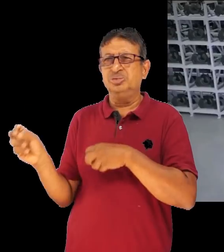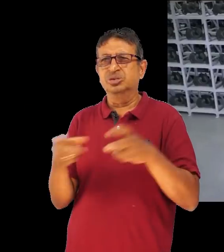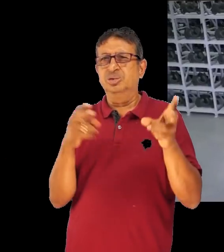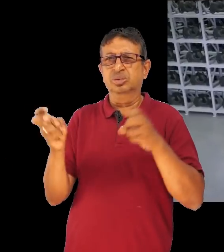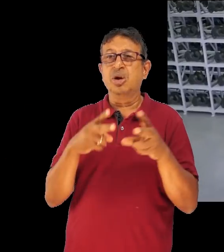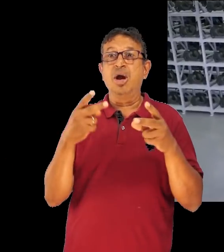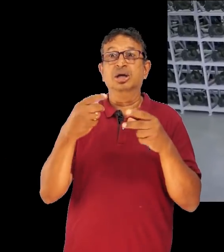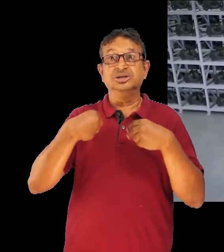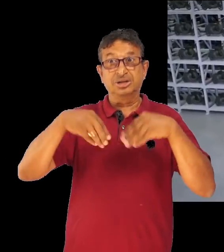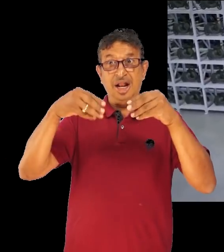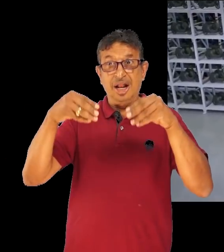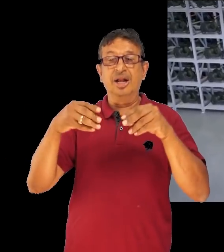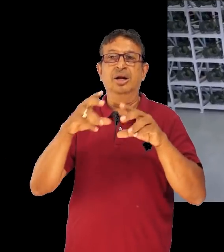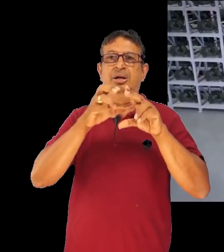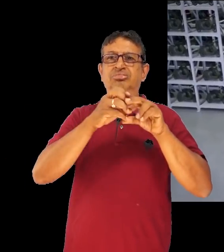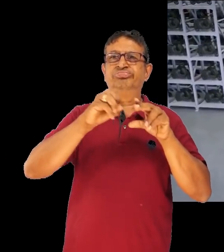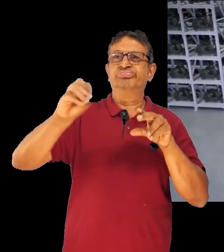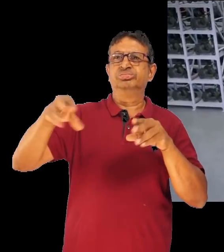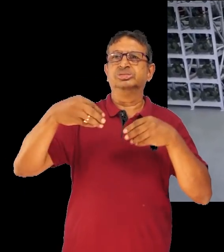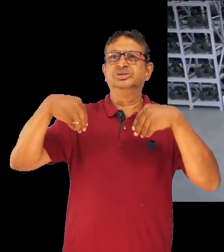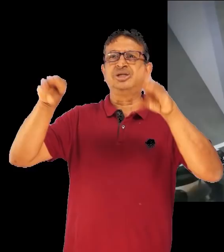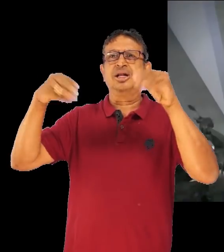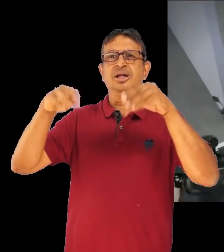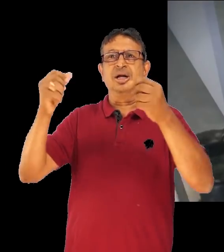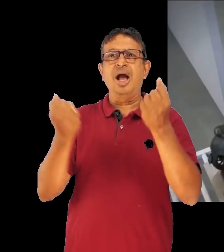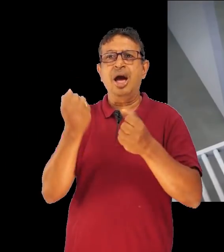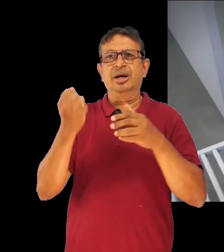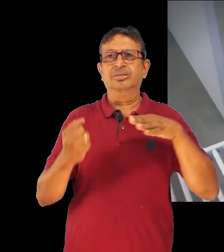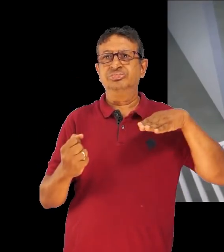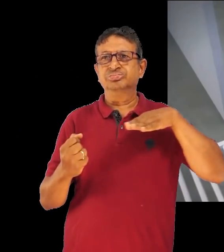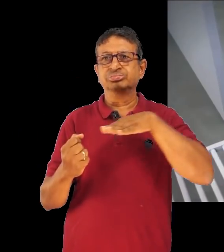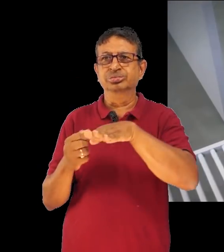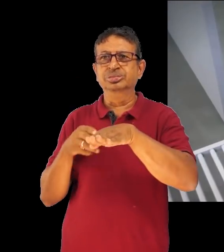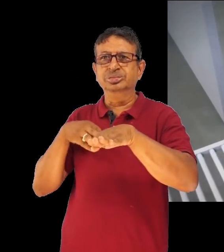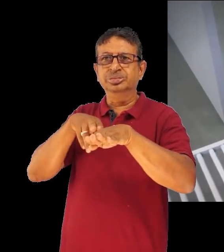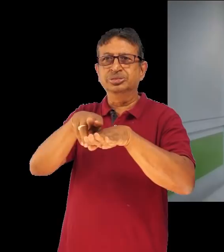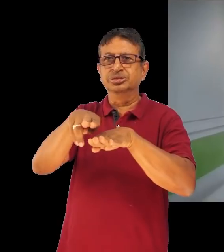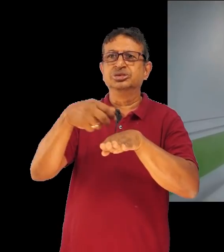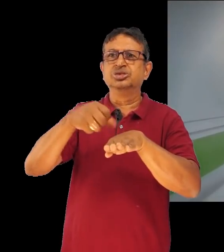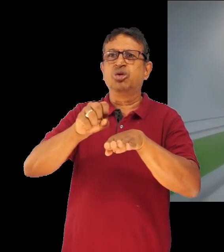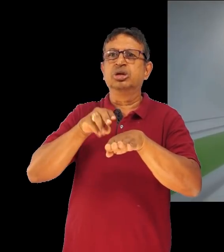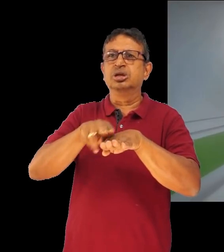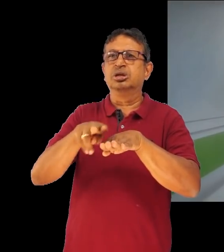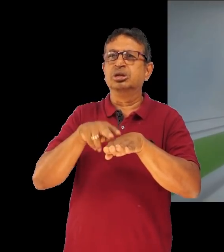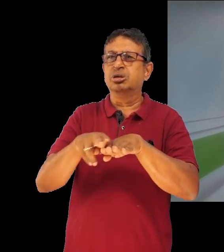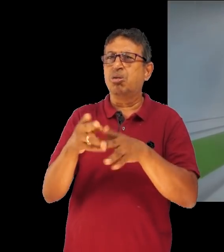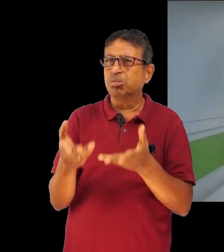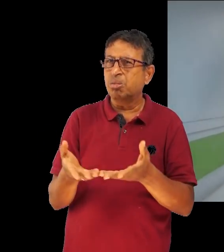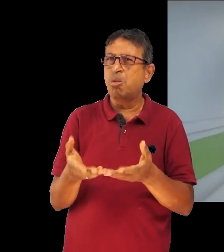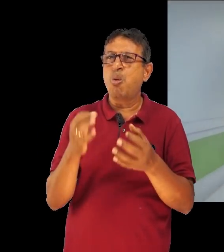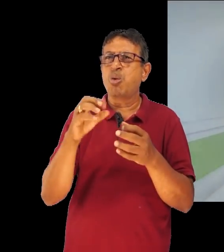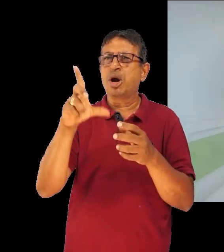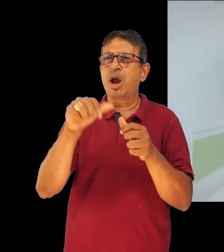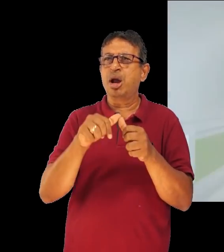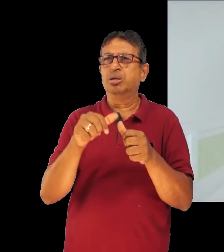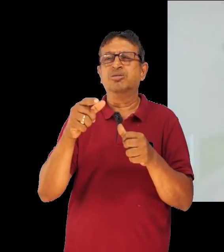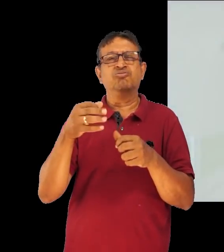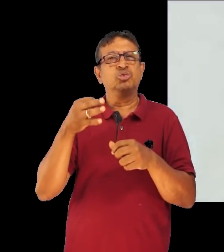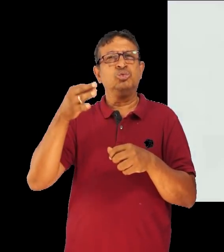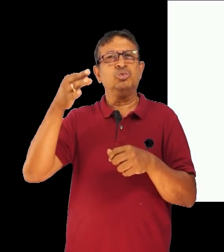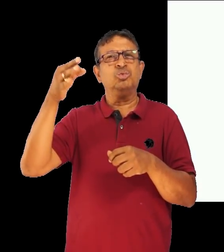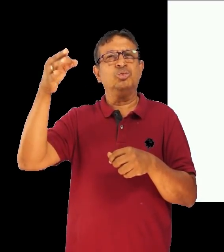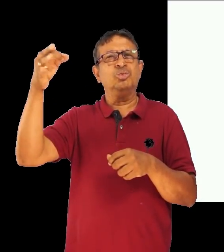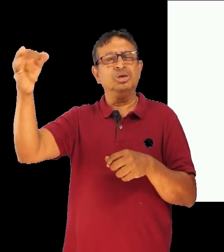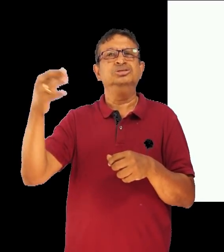1 करोड़ टू व्हीलर को मैन्युफैक्चर किया जाएगा हर साल। एक तौर से आप कह सकते हो कि लगभग 2 से 3 सेकेंड के भीतर एक काफी ज्यादा एडवांस स्कूटर